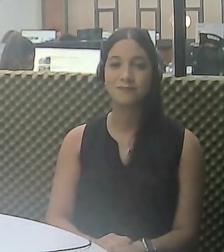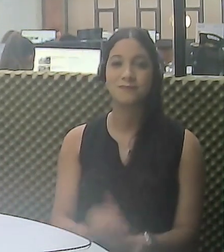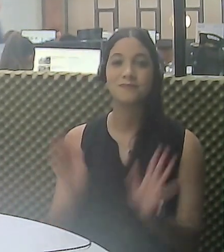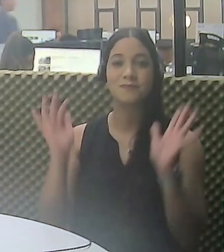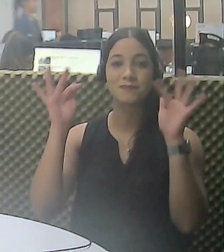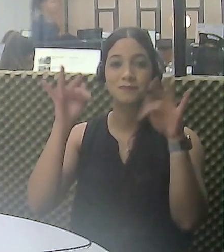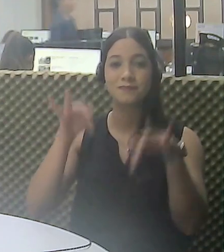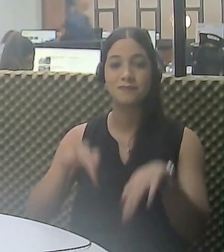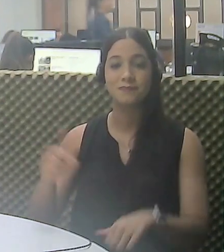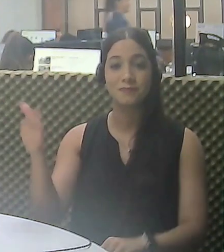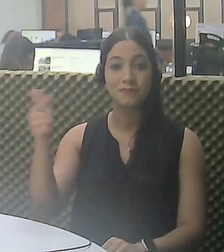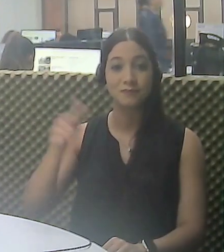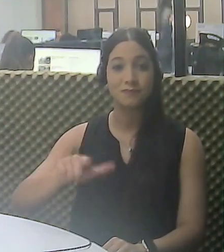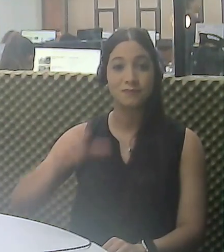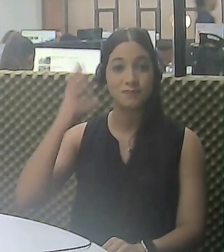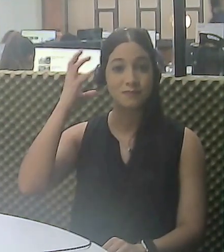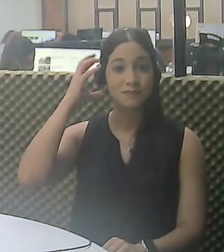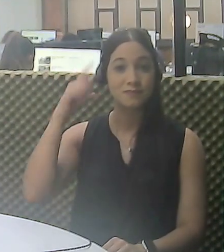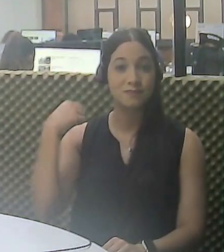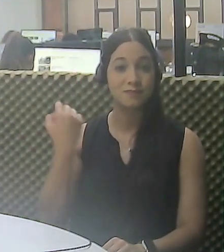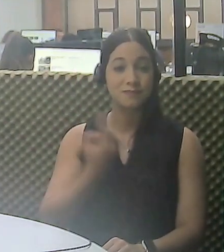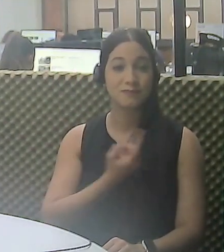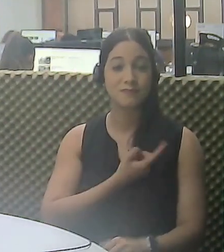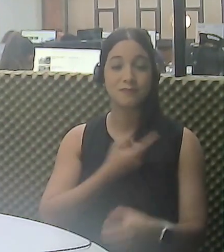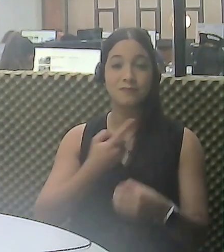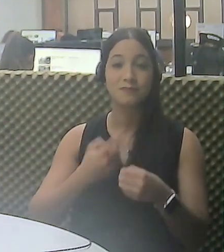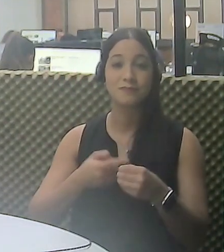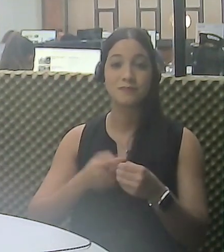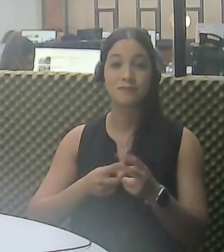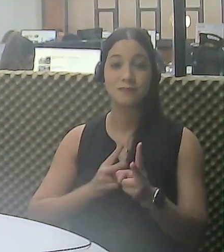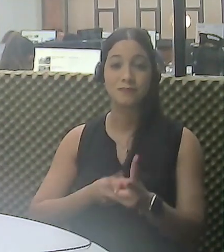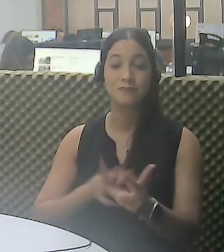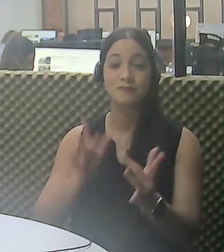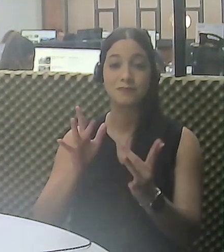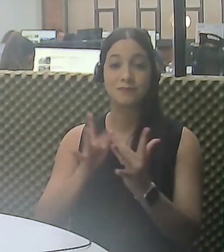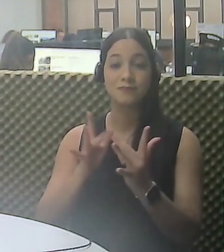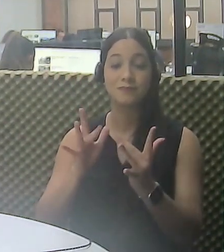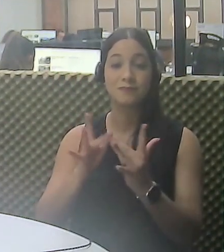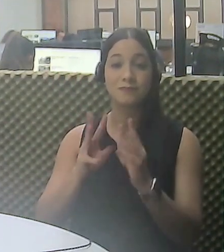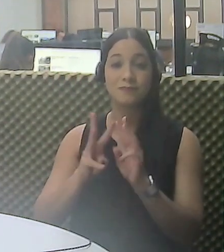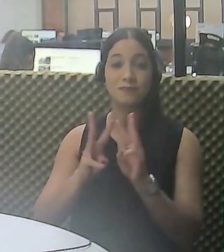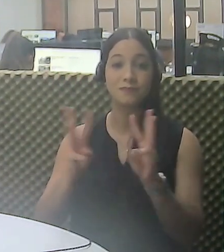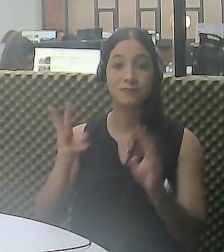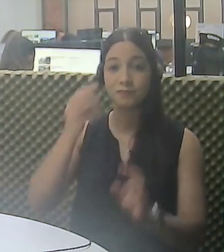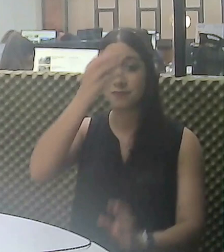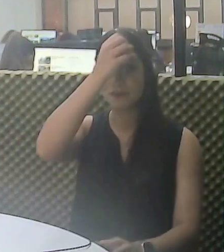próxima. Fica por aqui mais uma edição do programa da Rádio Nossa Cidade.